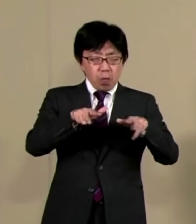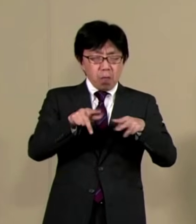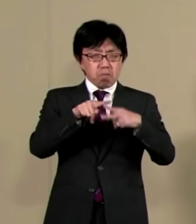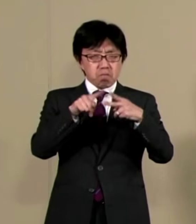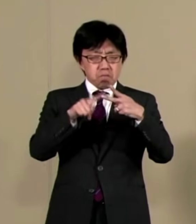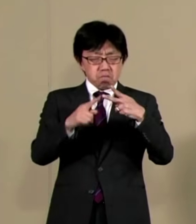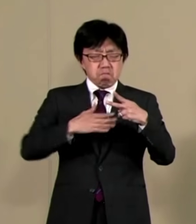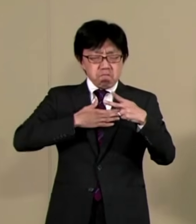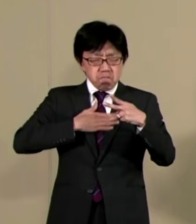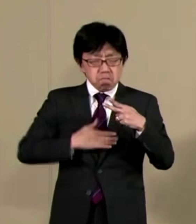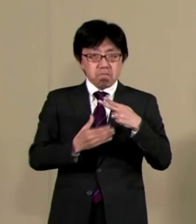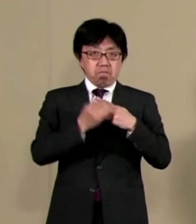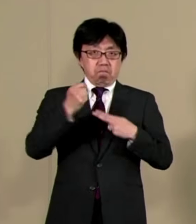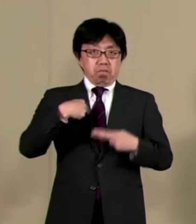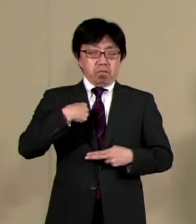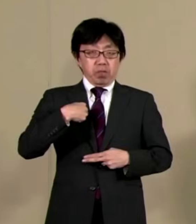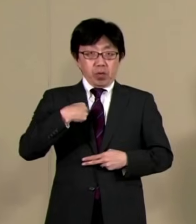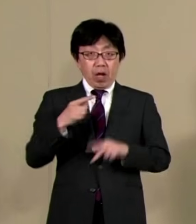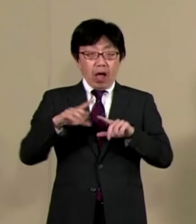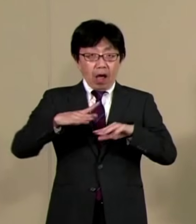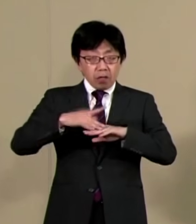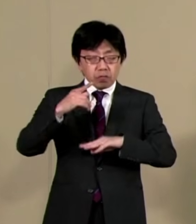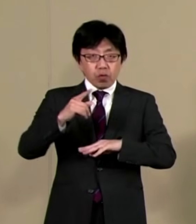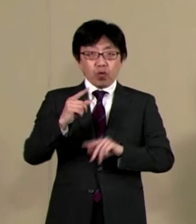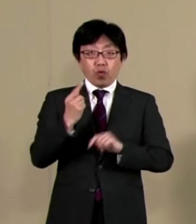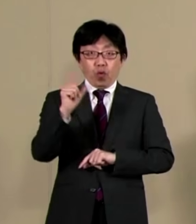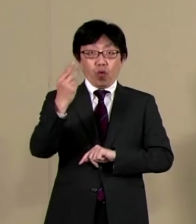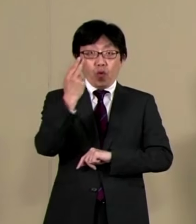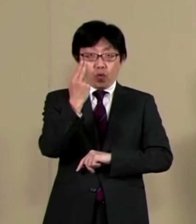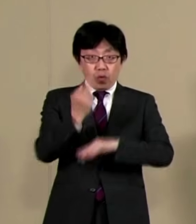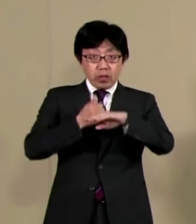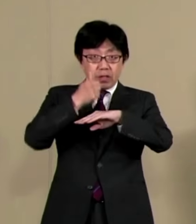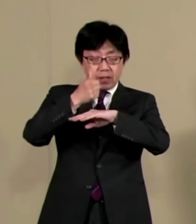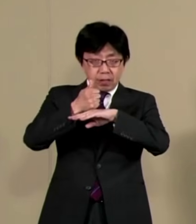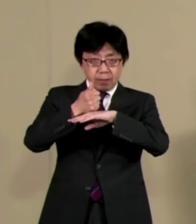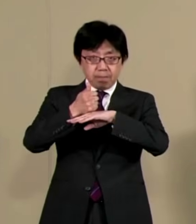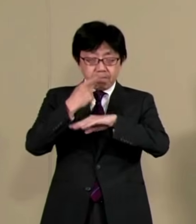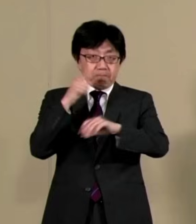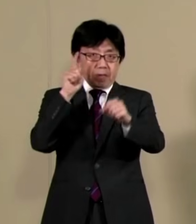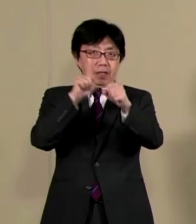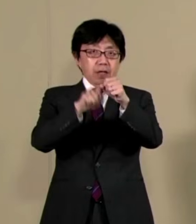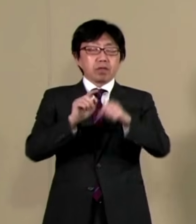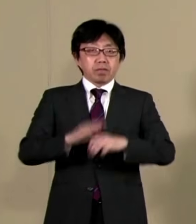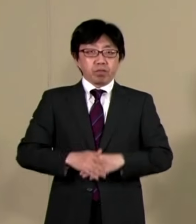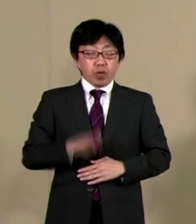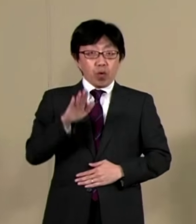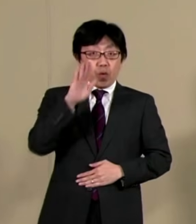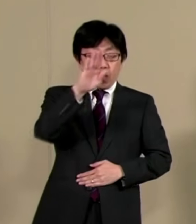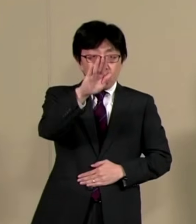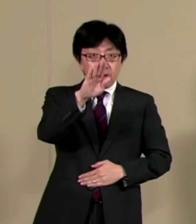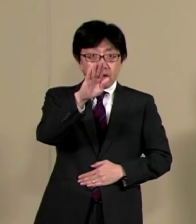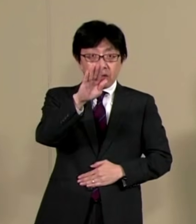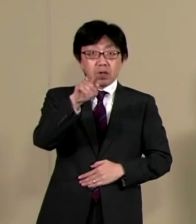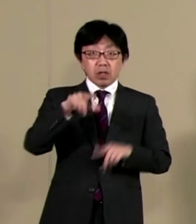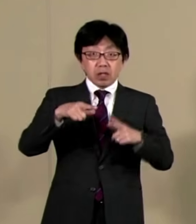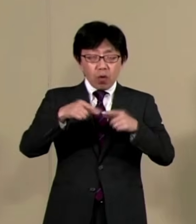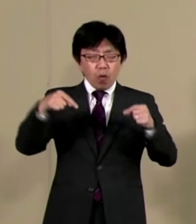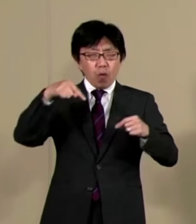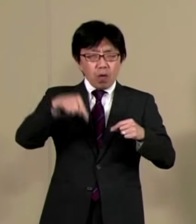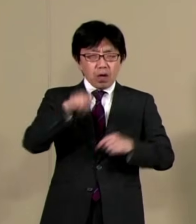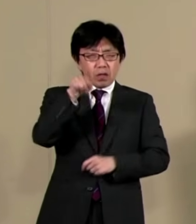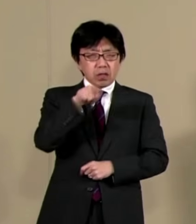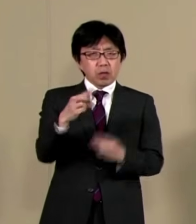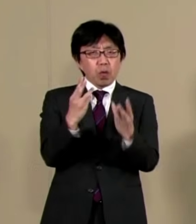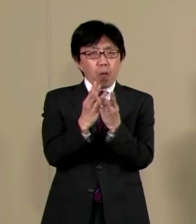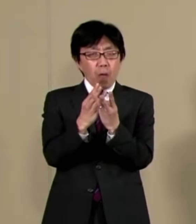て初の東京都知事を目指します今後日本は人口急減という危機に